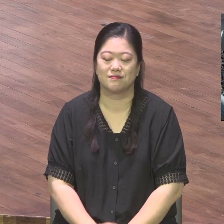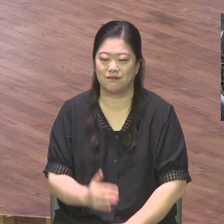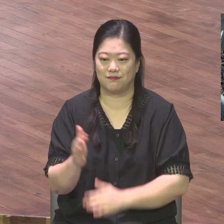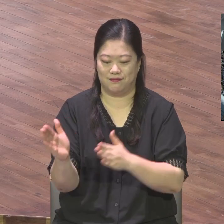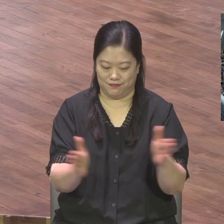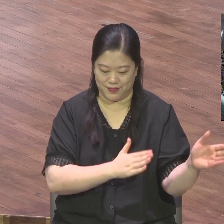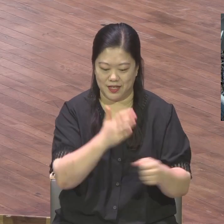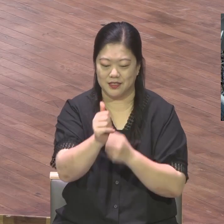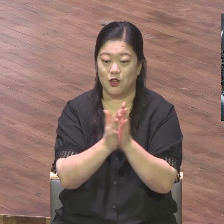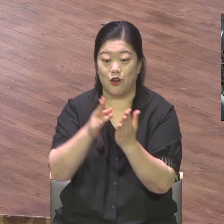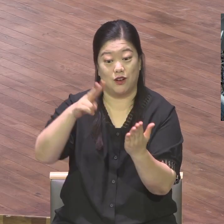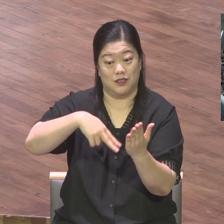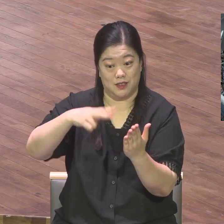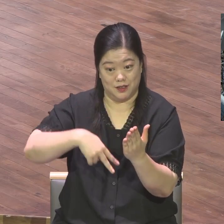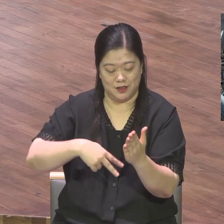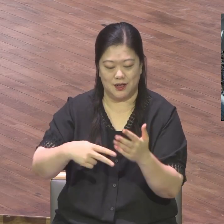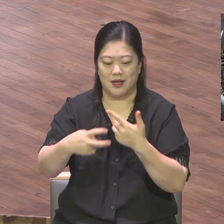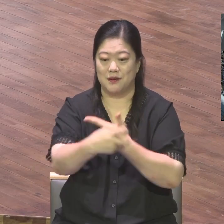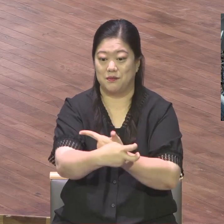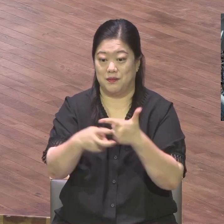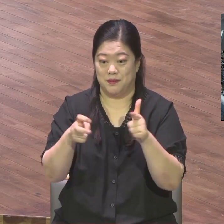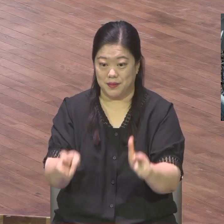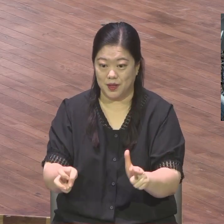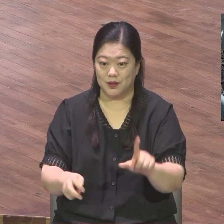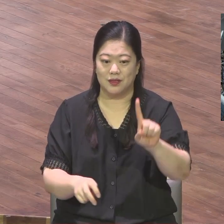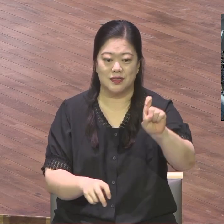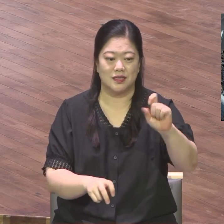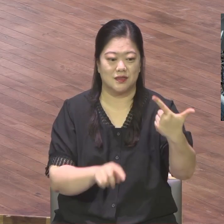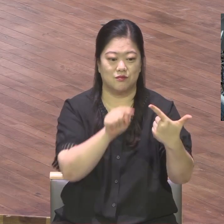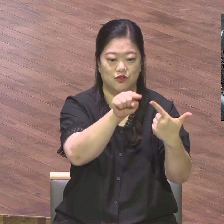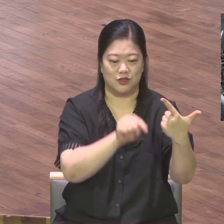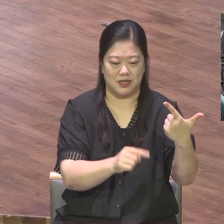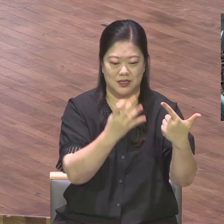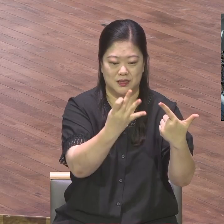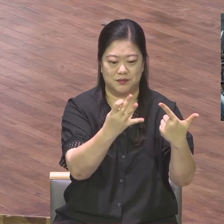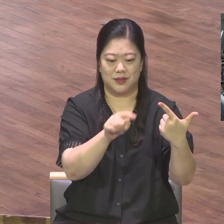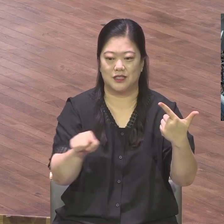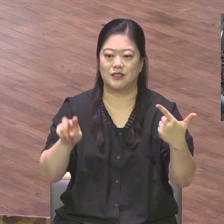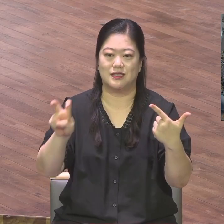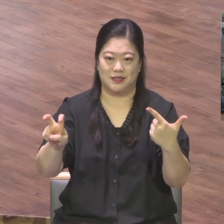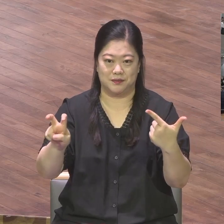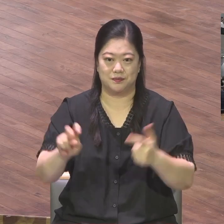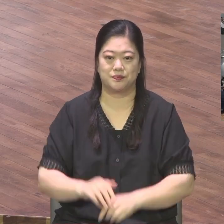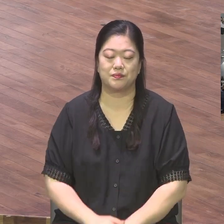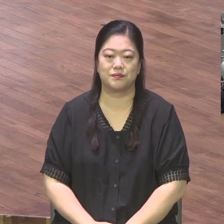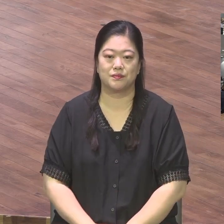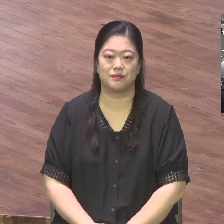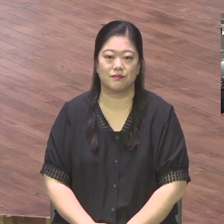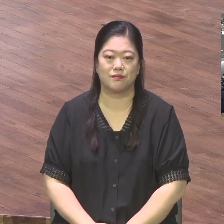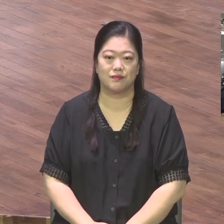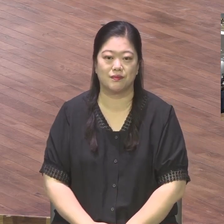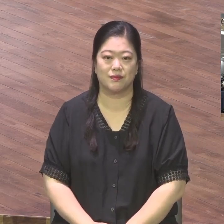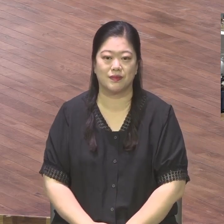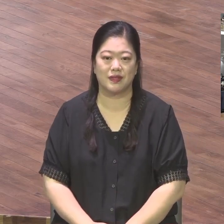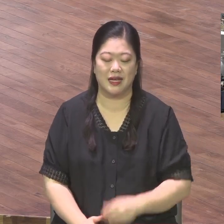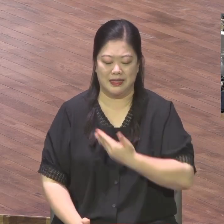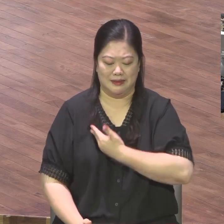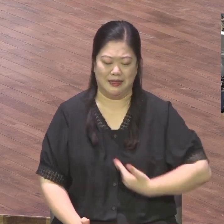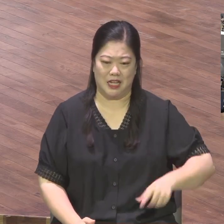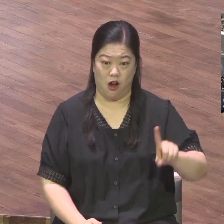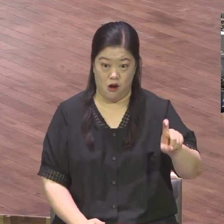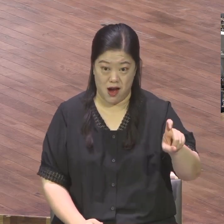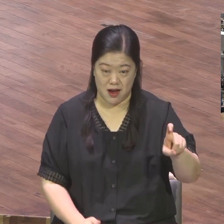은혜 받고 승리할 하나님 말씀은 마가복음 16장 14절에서 20절 말씀입니다. 그 후에 열한 제자가 음식을 먹을